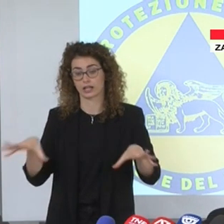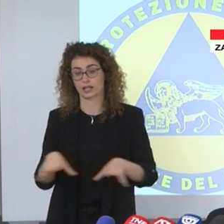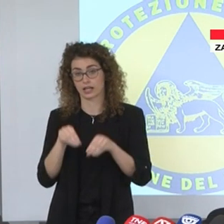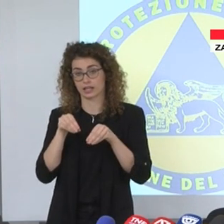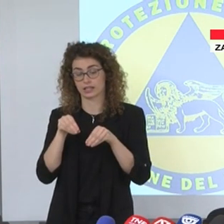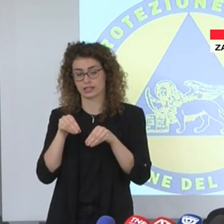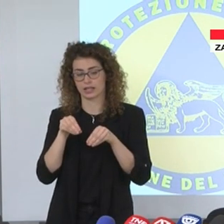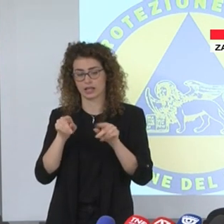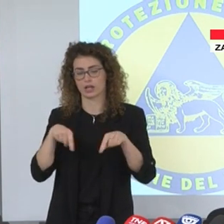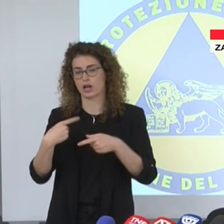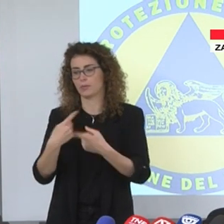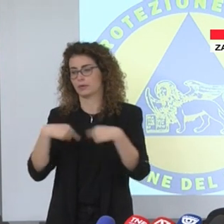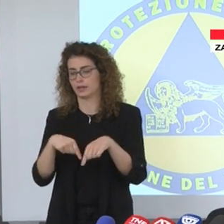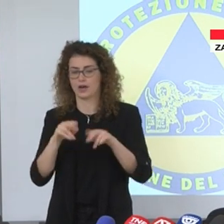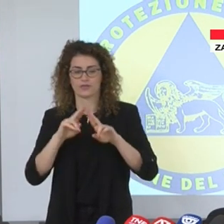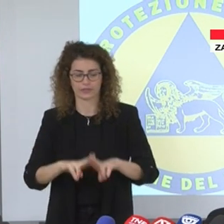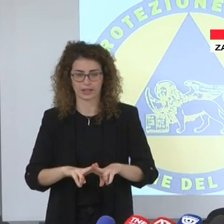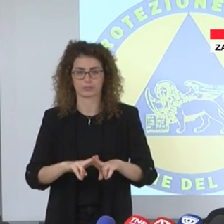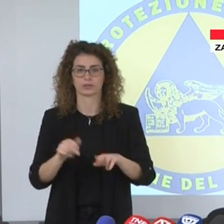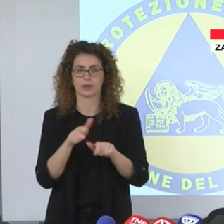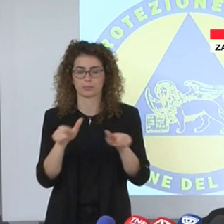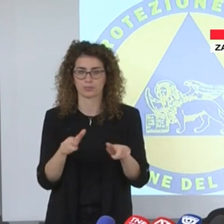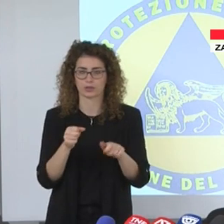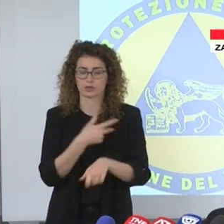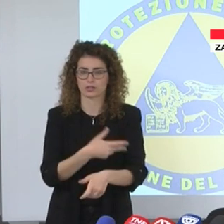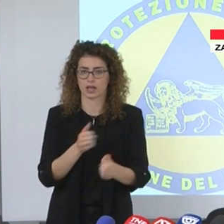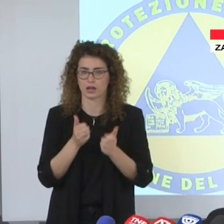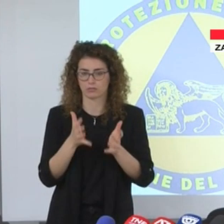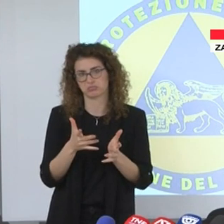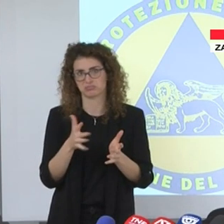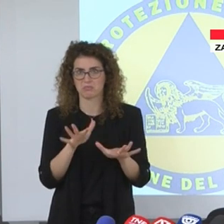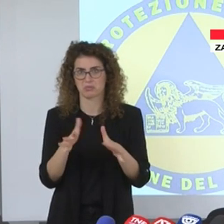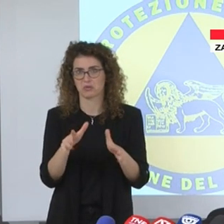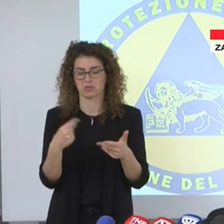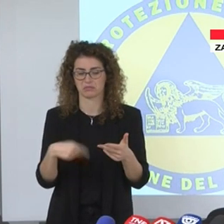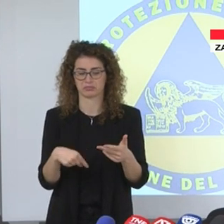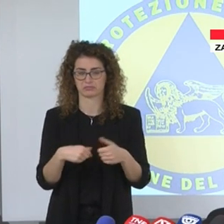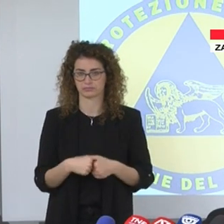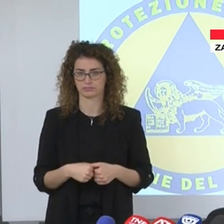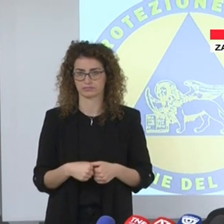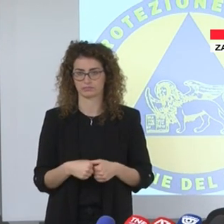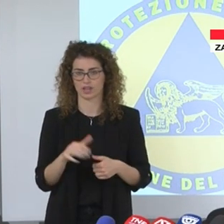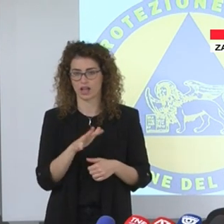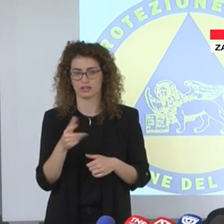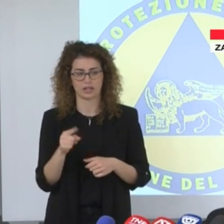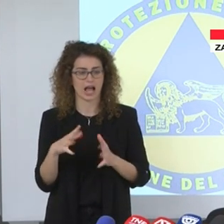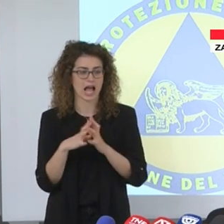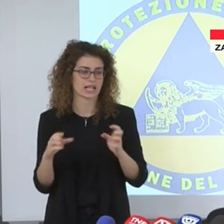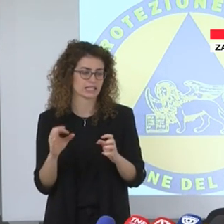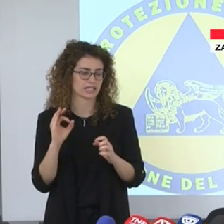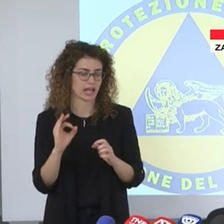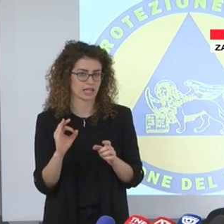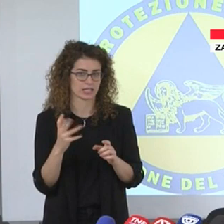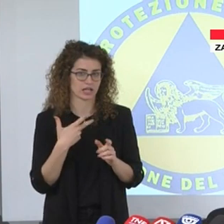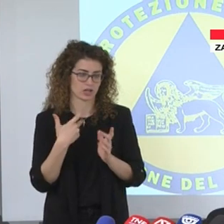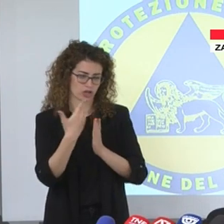la circolare fermatevi eccetera, tipo i donatori di sangue, insomma sono queste più o meno, non mi risulta ce ne siano altre. Azienda Zero, che ha tutti